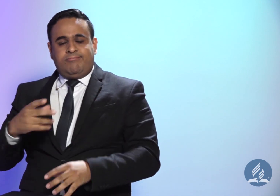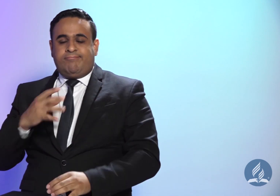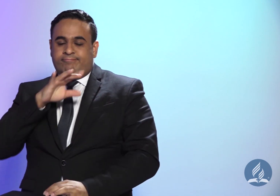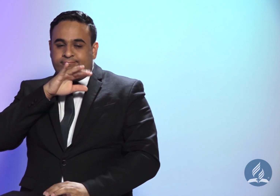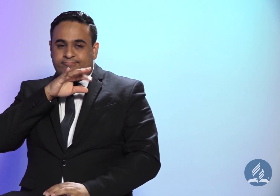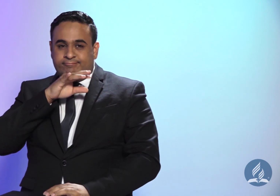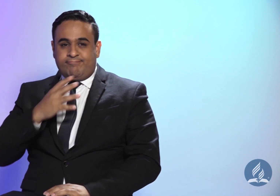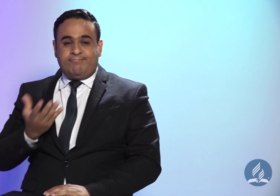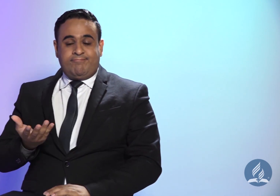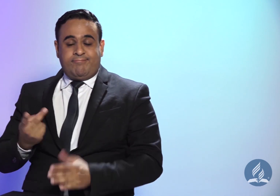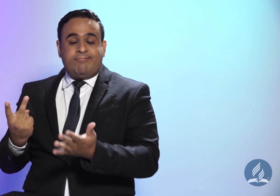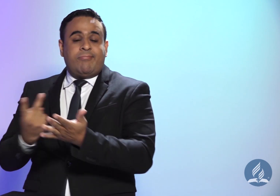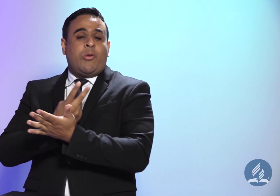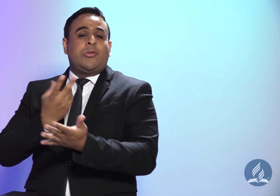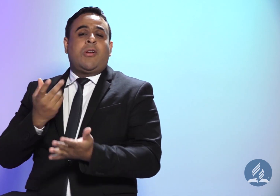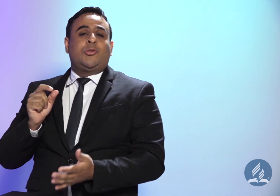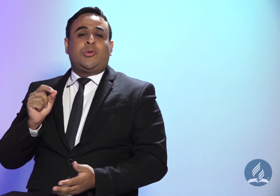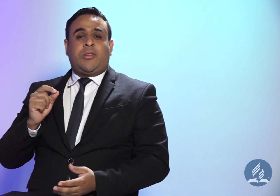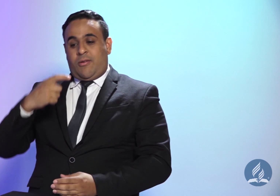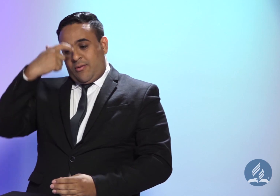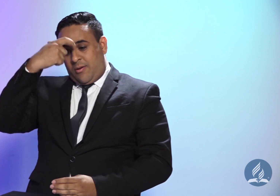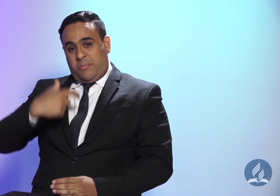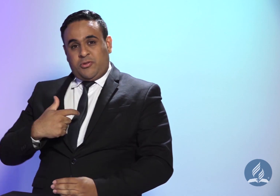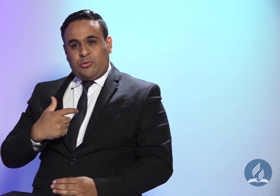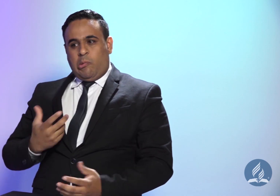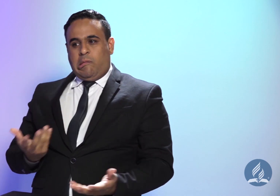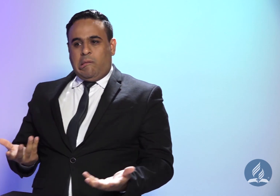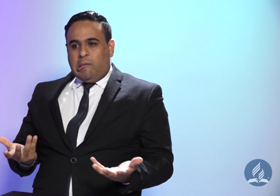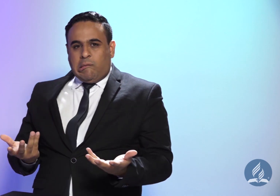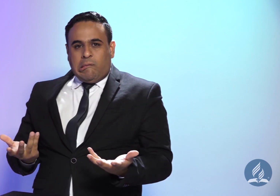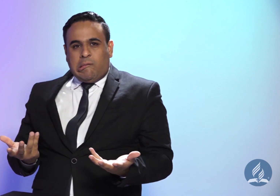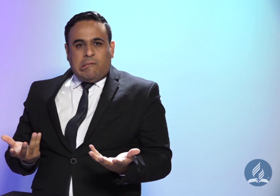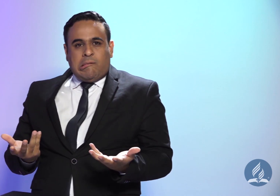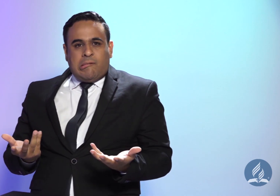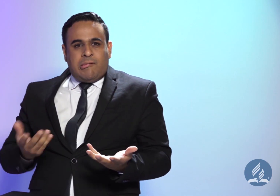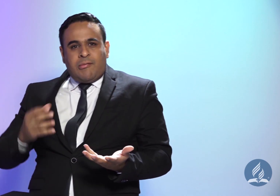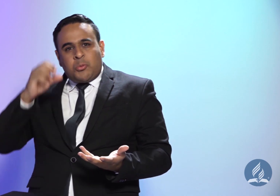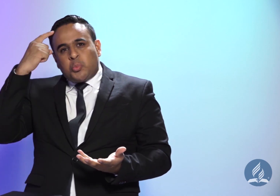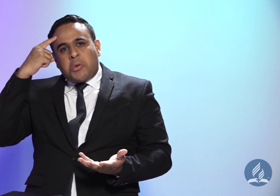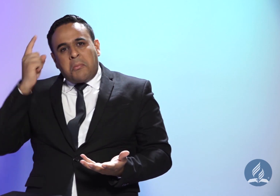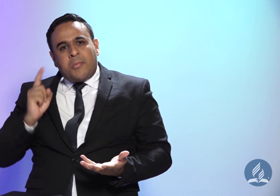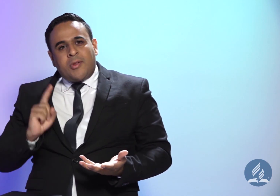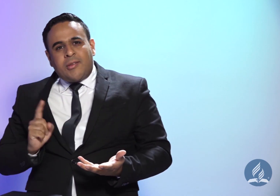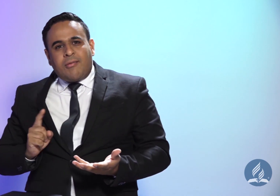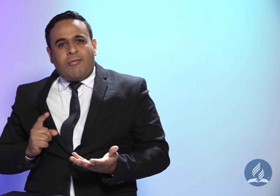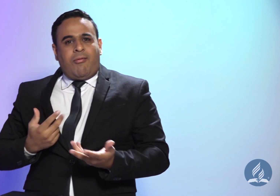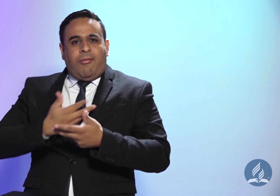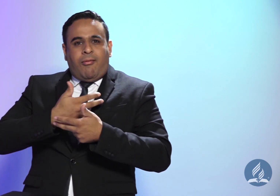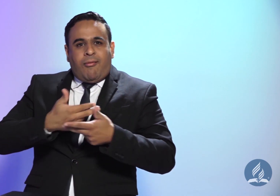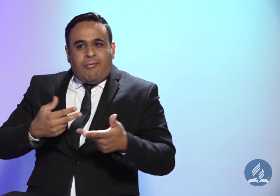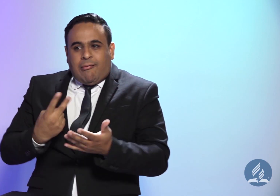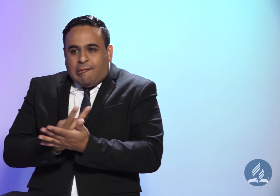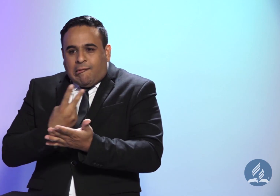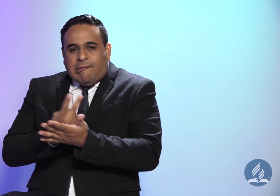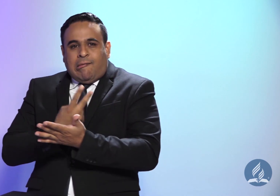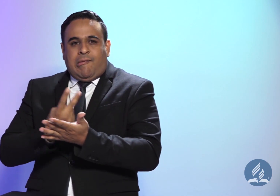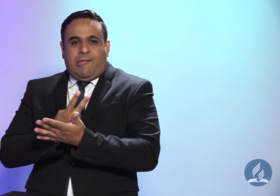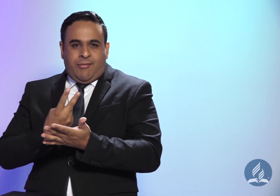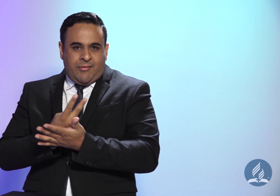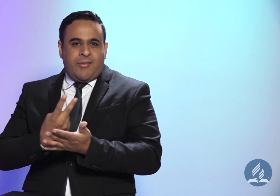você está compartilhando é real ou é uma fake news, ou é algo falso. Às vezes a pessoa compartilha uma coisa que lá